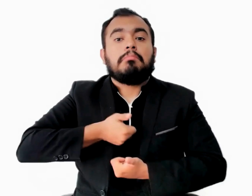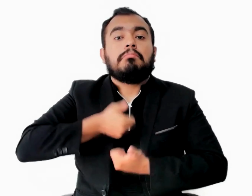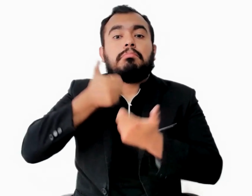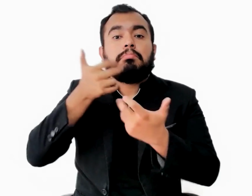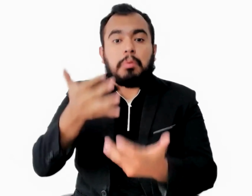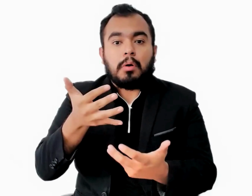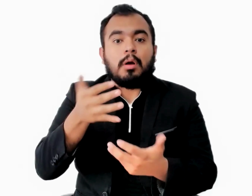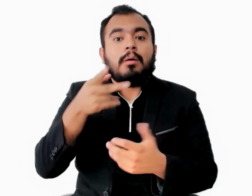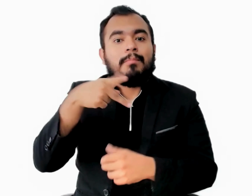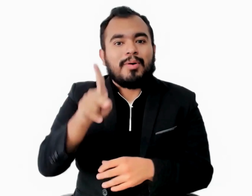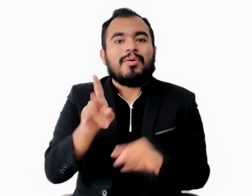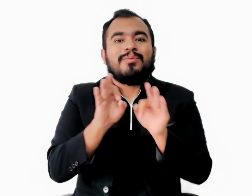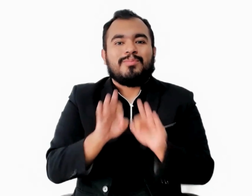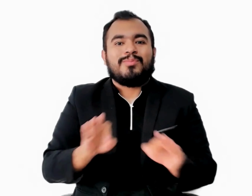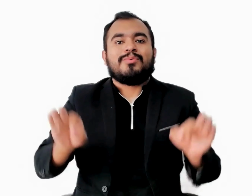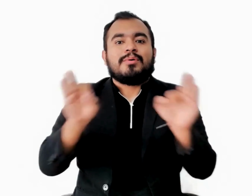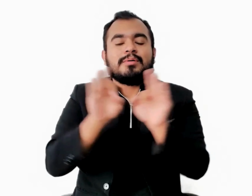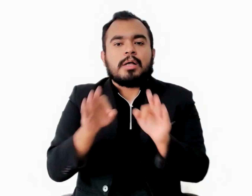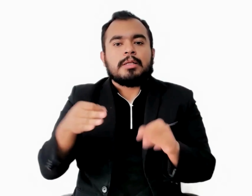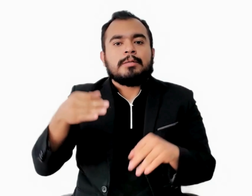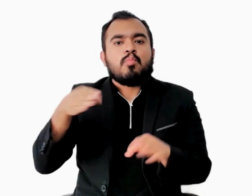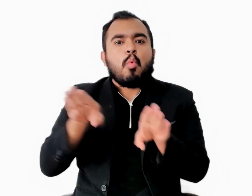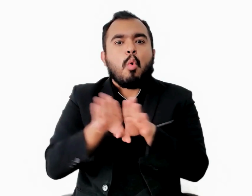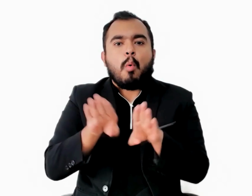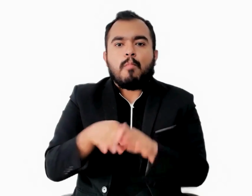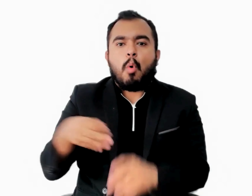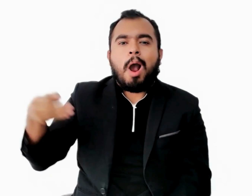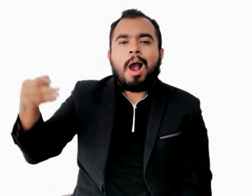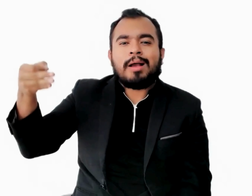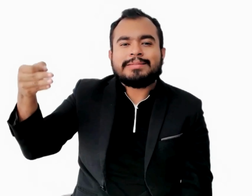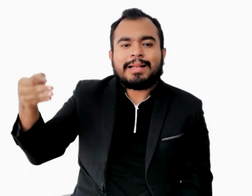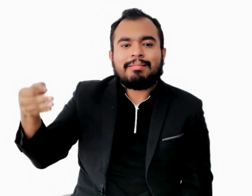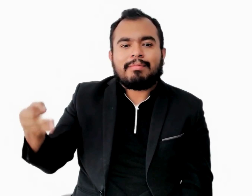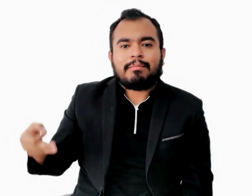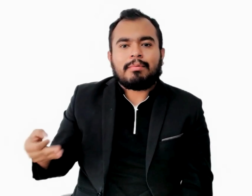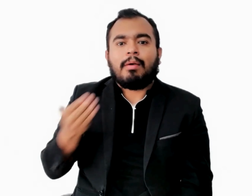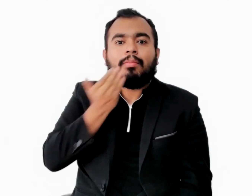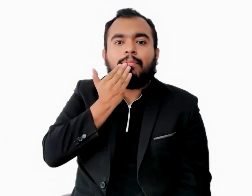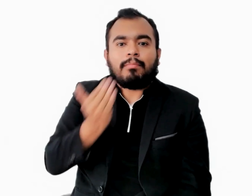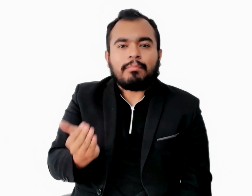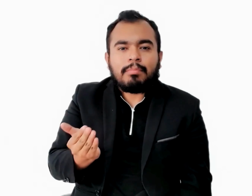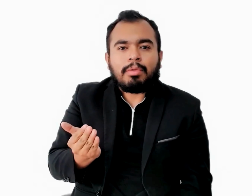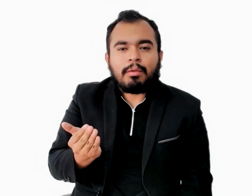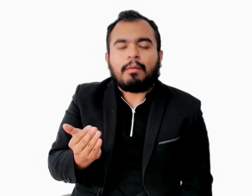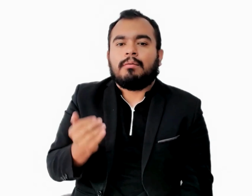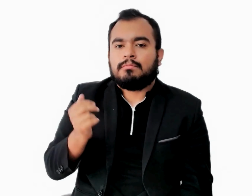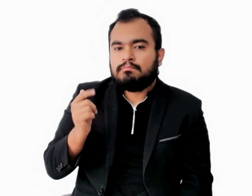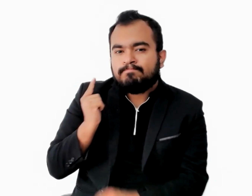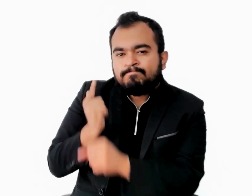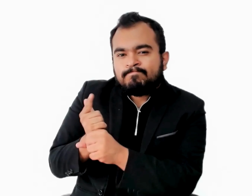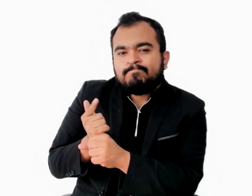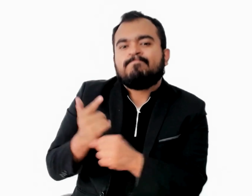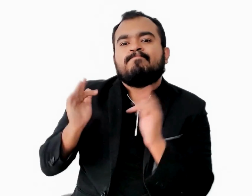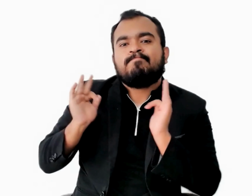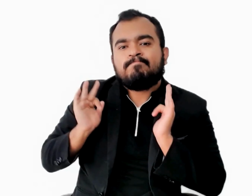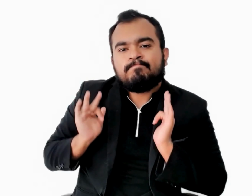importante de identificarlas es aprender formas más asertivas de resolver esos momentos, incluso desde validar no es que